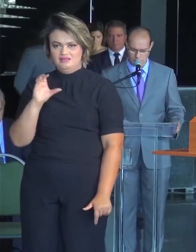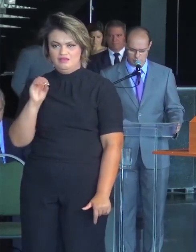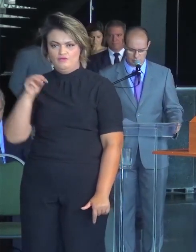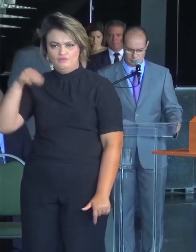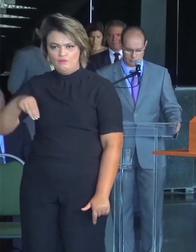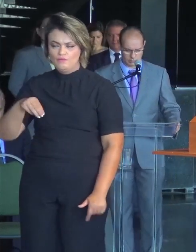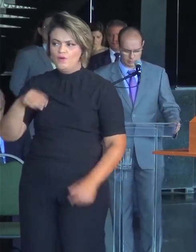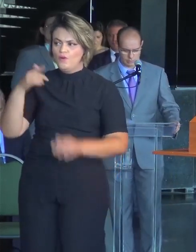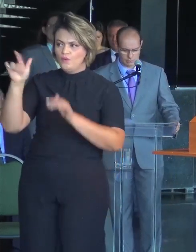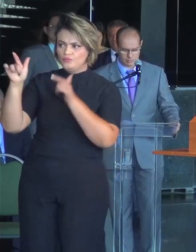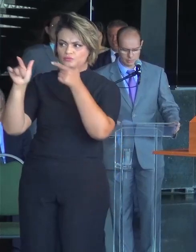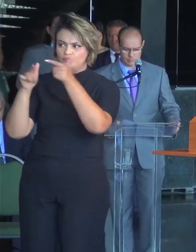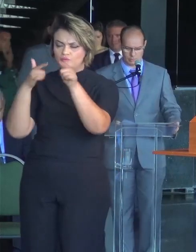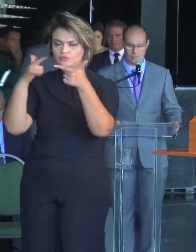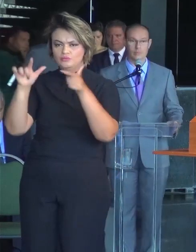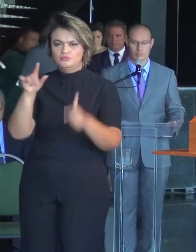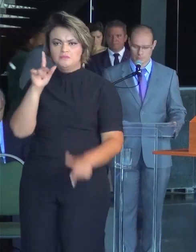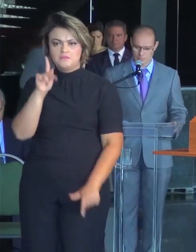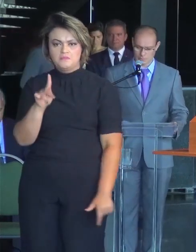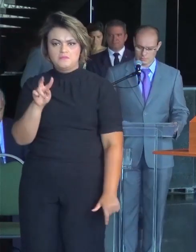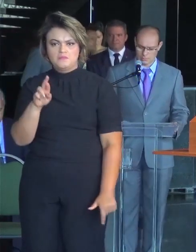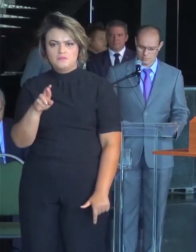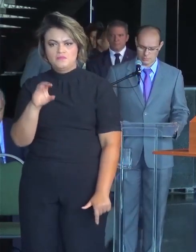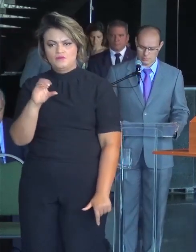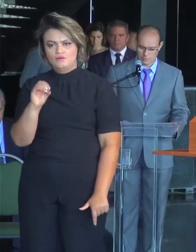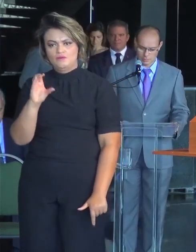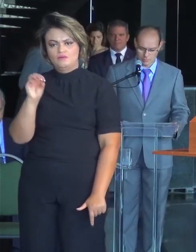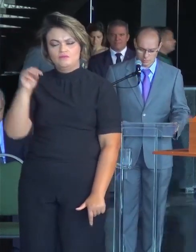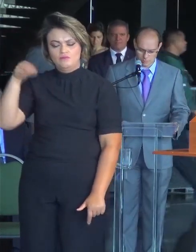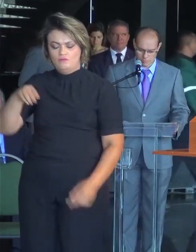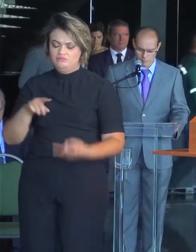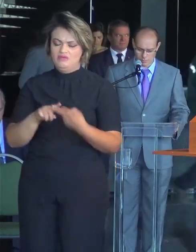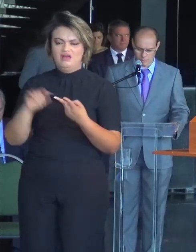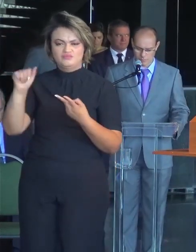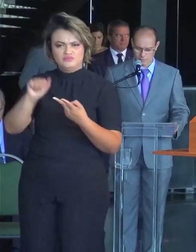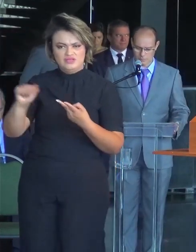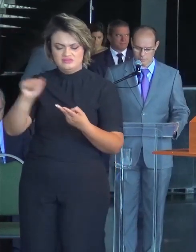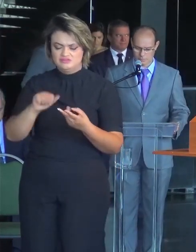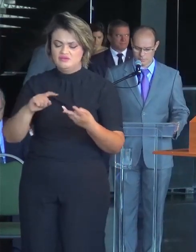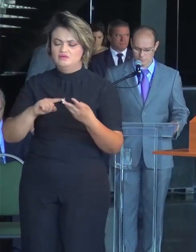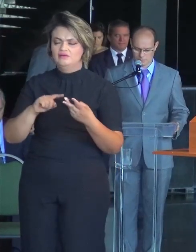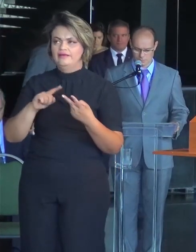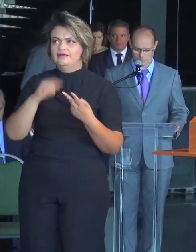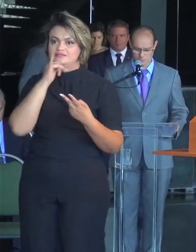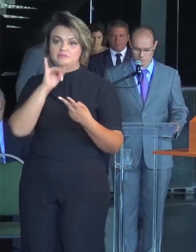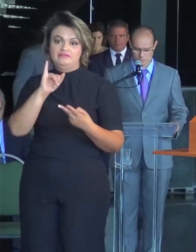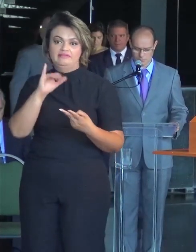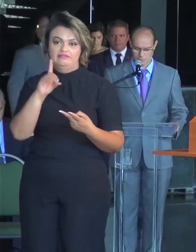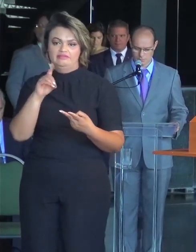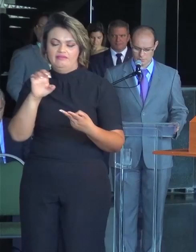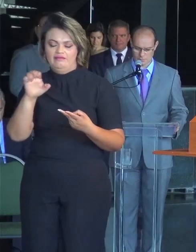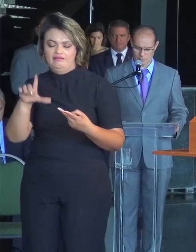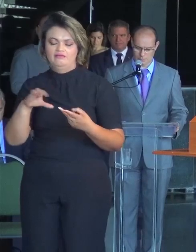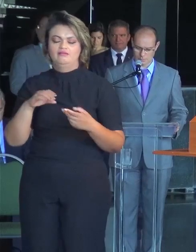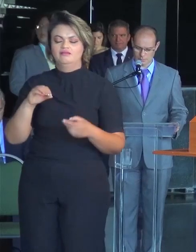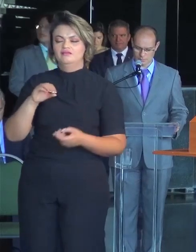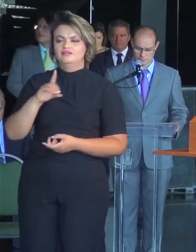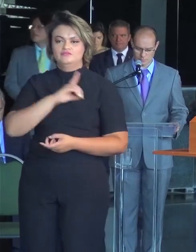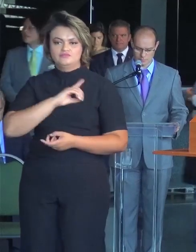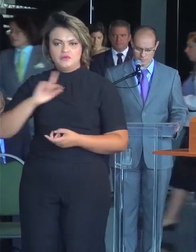de todo o Sistema Nacional de Defesa do Consumidor, das associações como o IDEC, da Defensoria